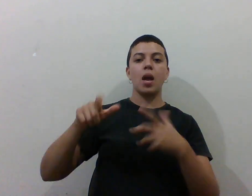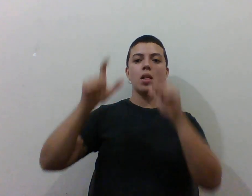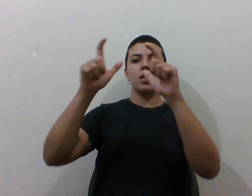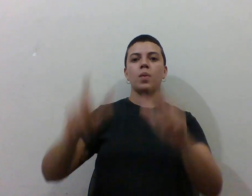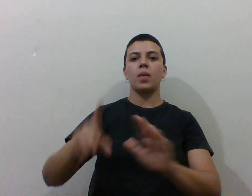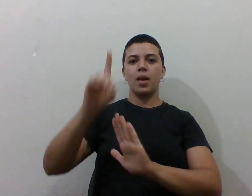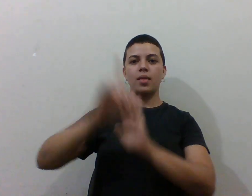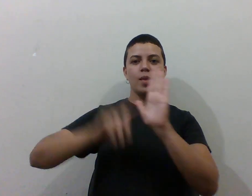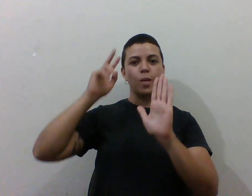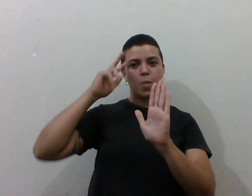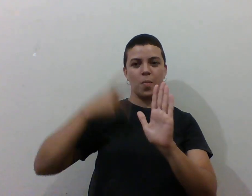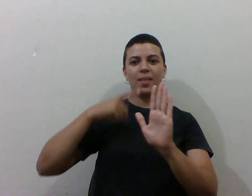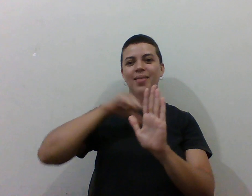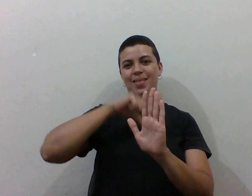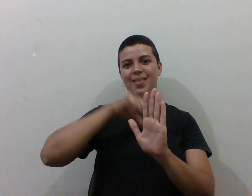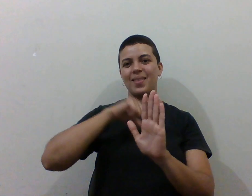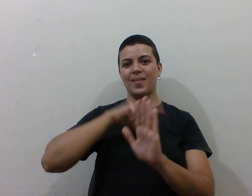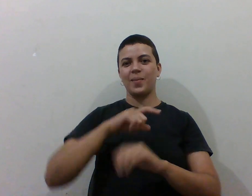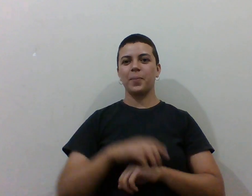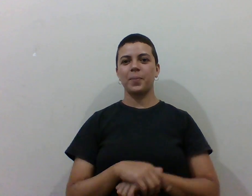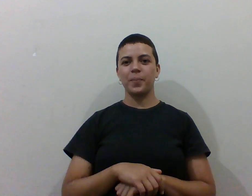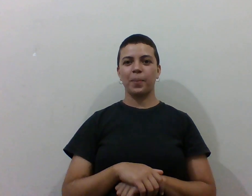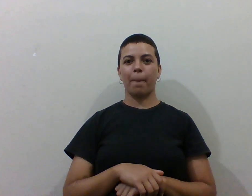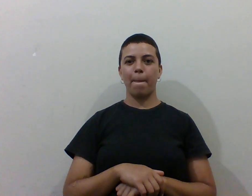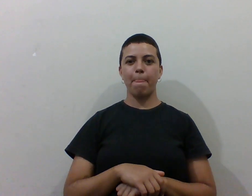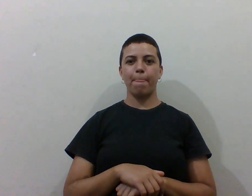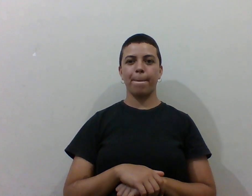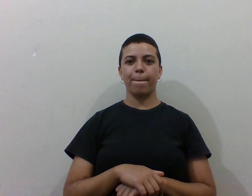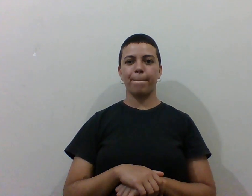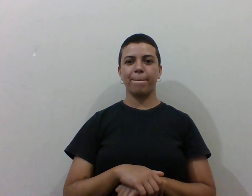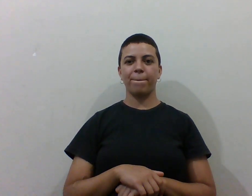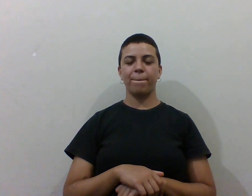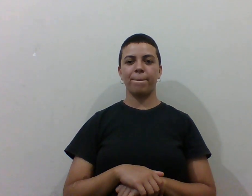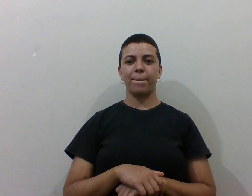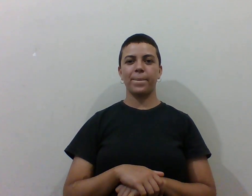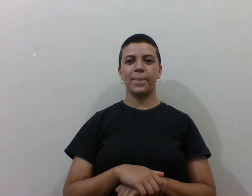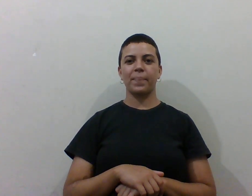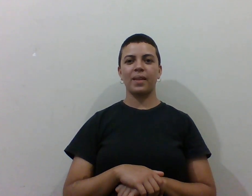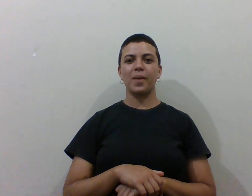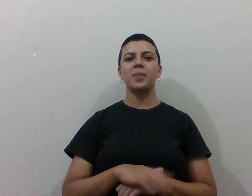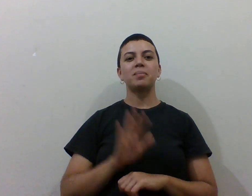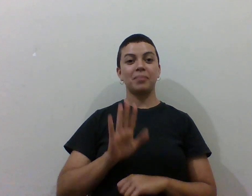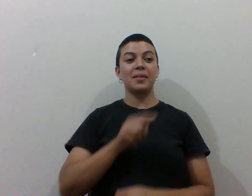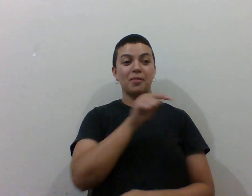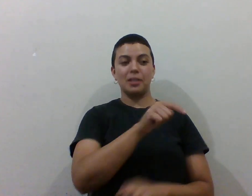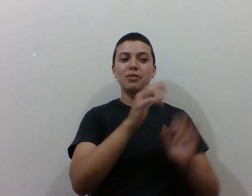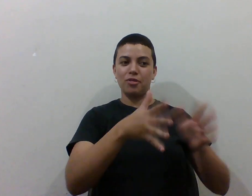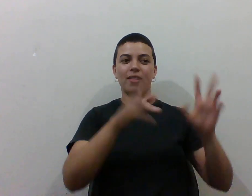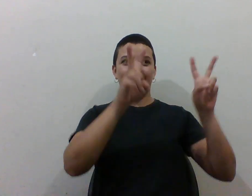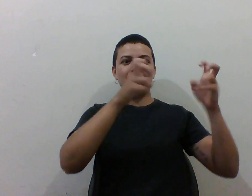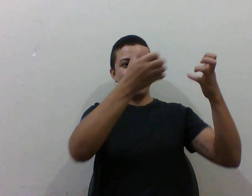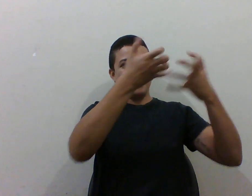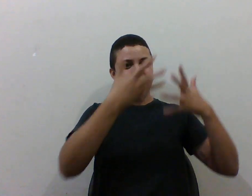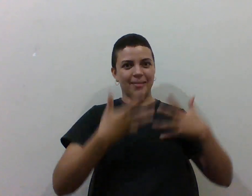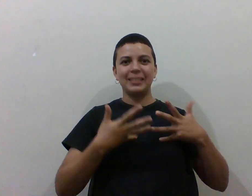já nos colocou aí em em fusão de ideias né Gilmar gostou do Gilmar que já